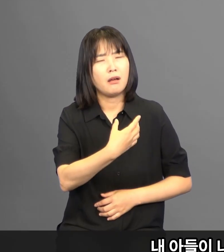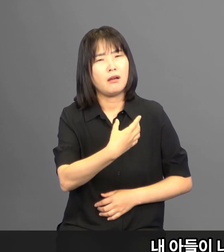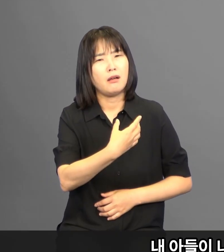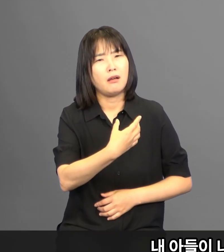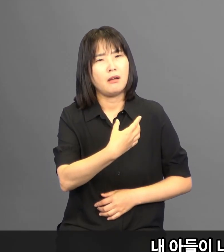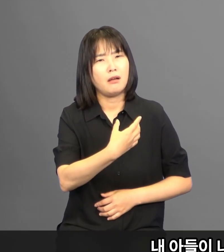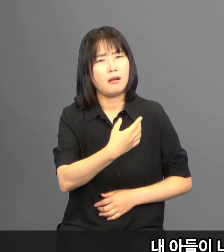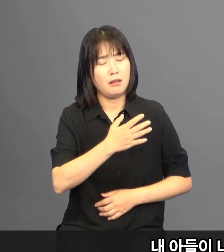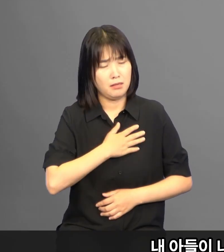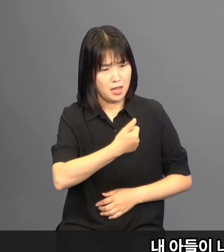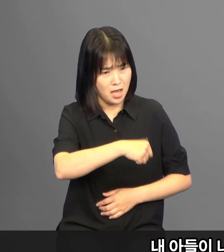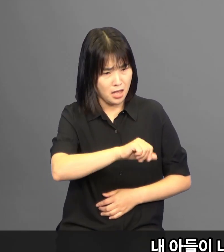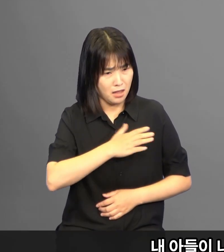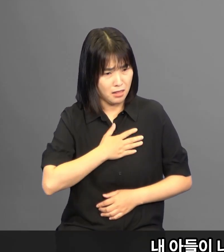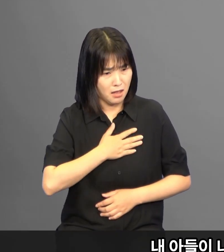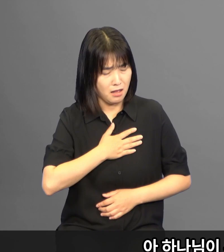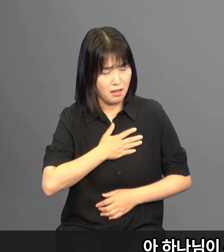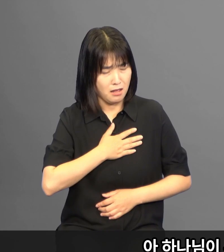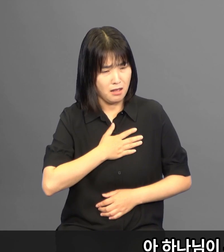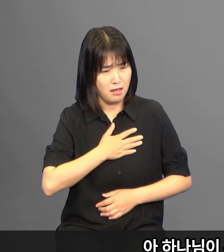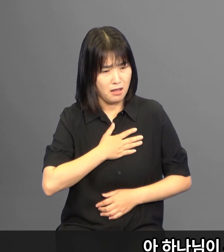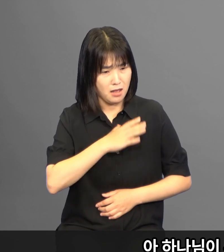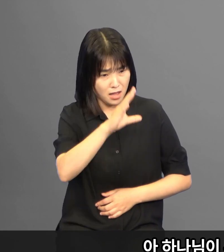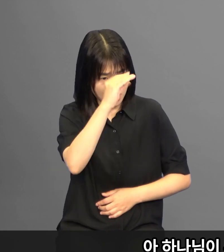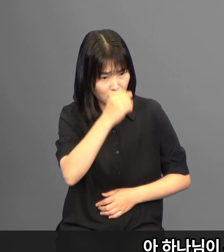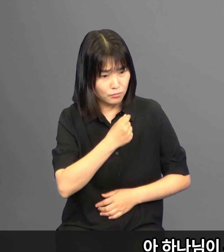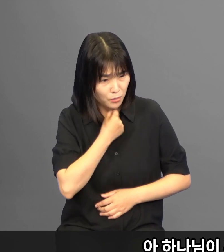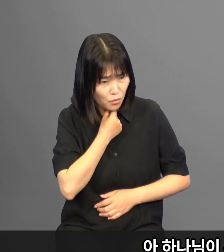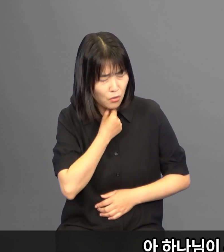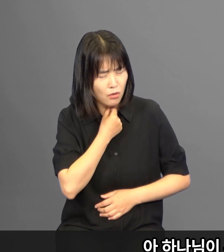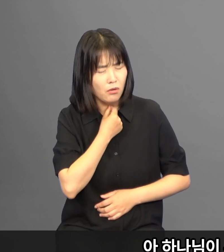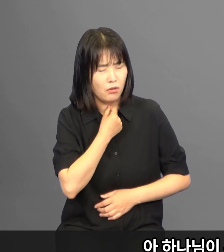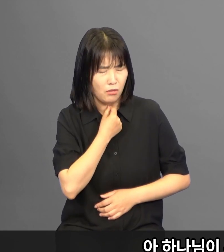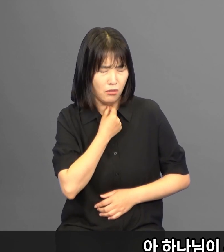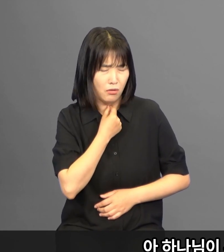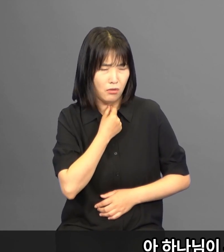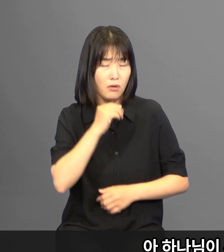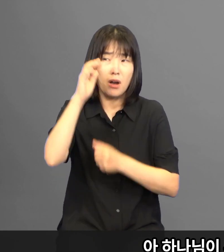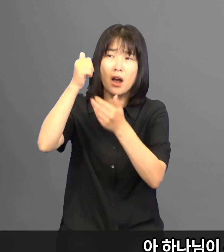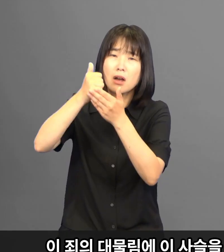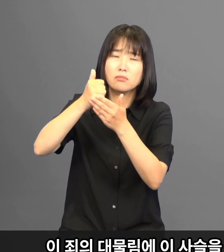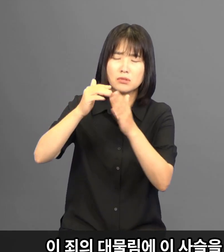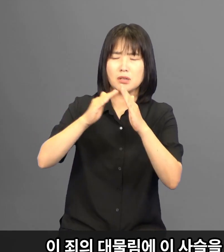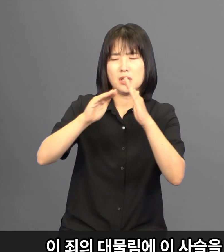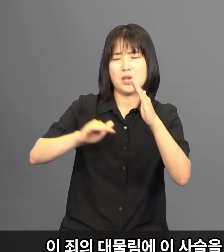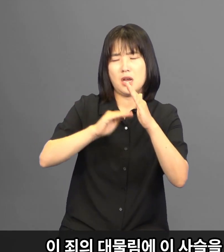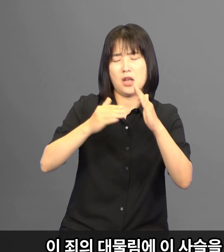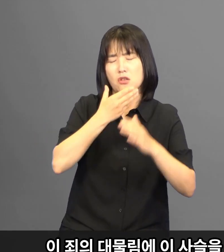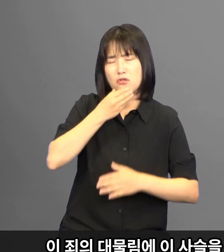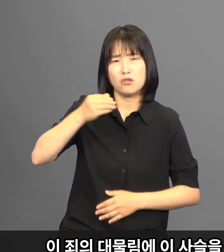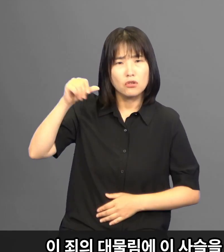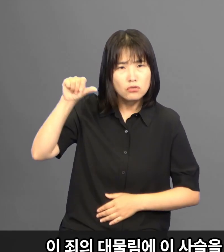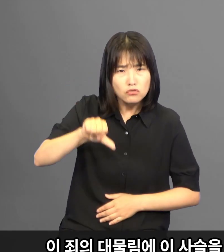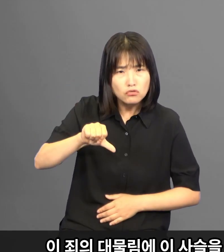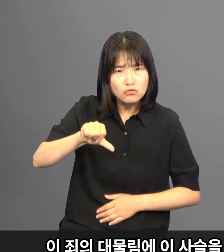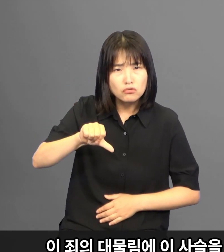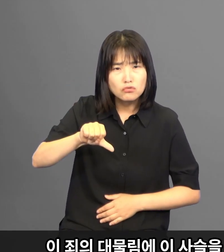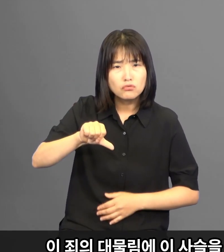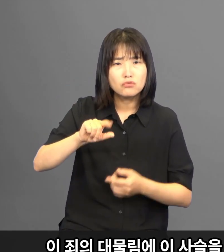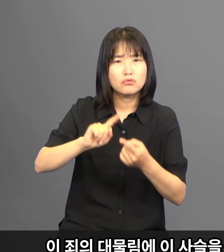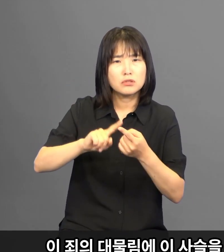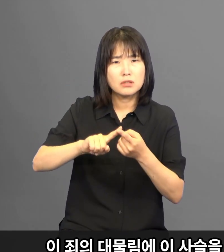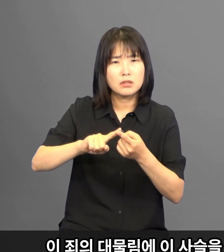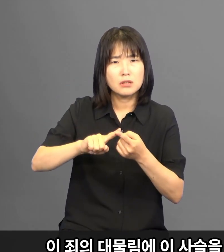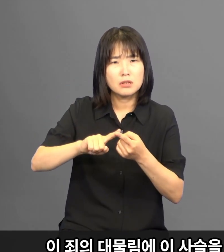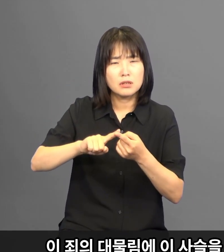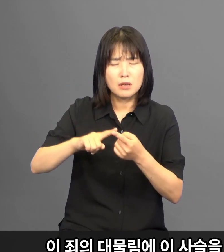내 아들이 나를 닮고 싶다라고. 하나님이 우리 가게의 저주를, 이 죄의 대물림에 이